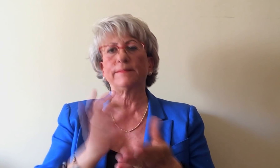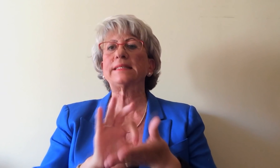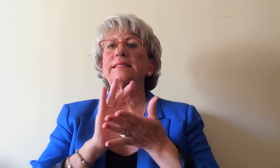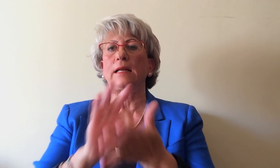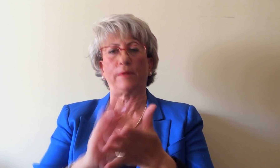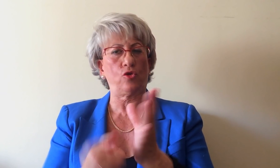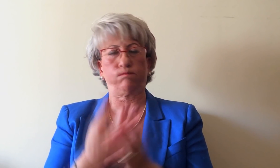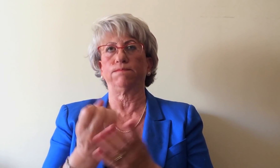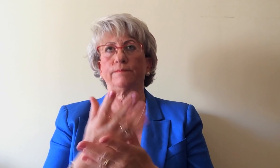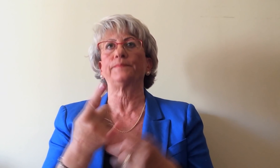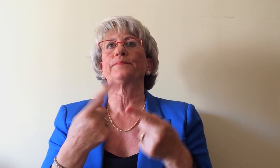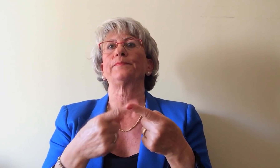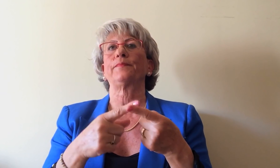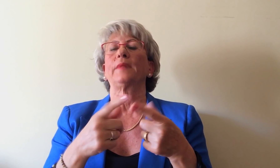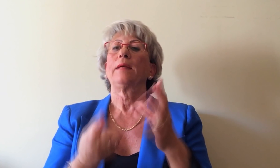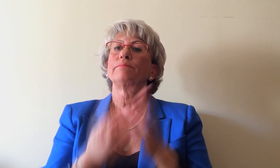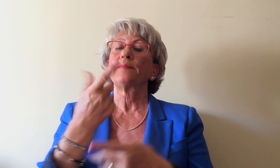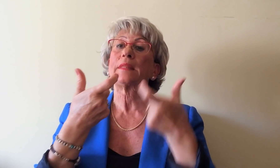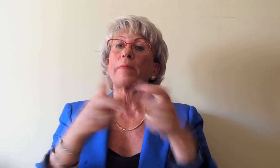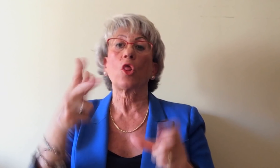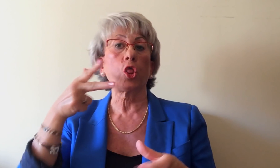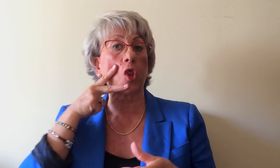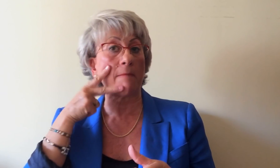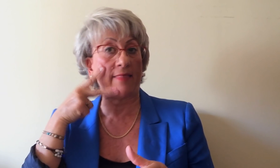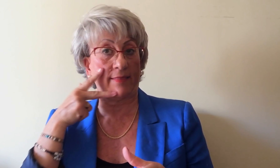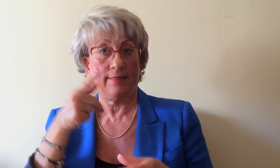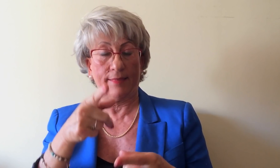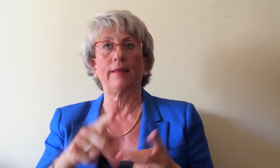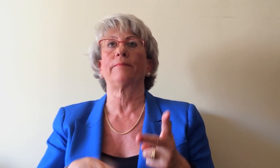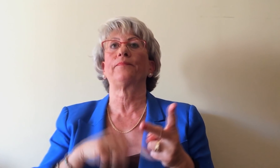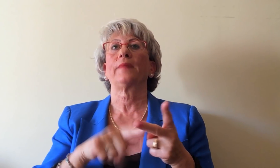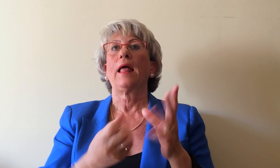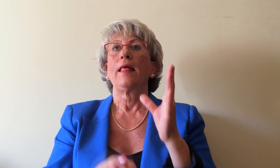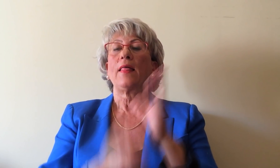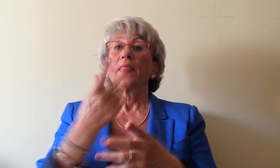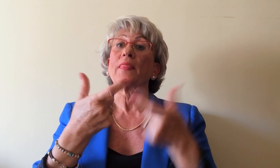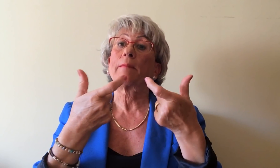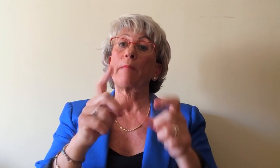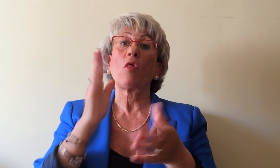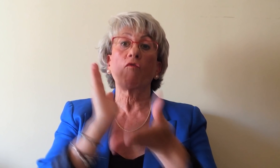en creació de serveis. Per exemple, es va crear el departament d'OMAT, el departament de